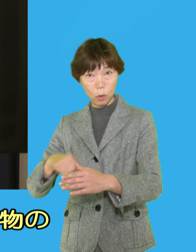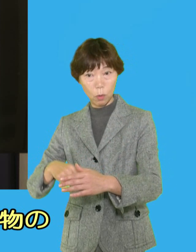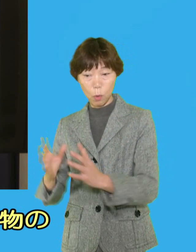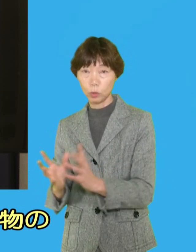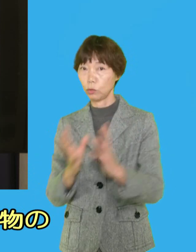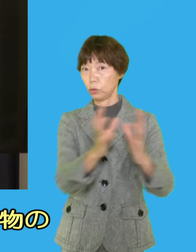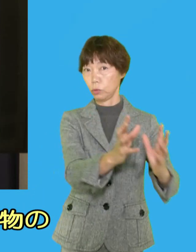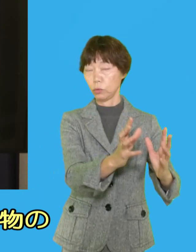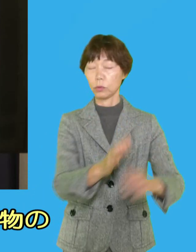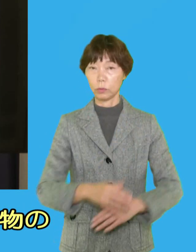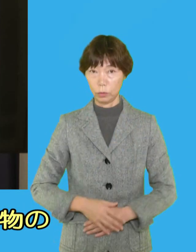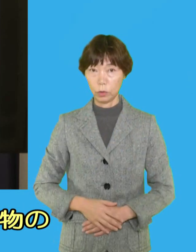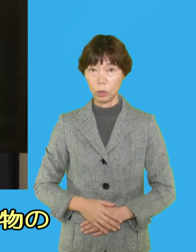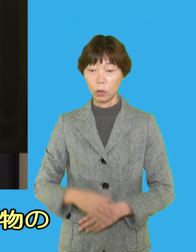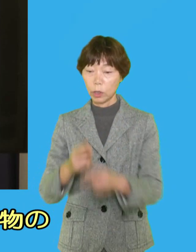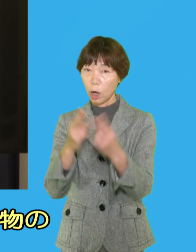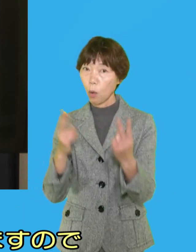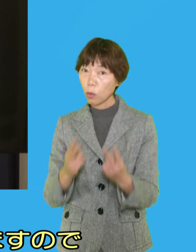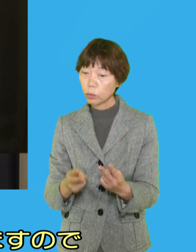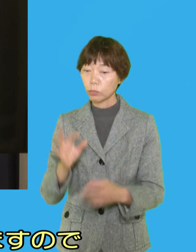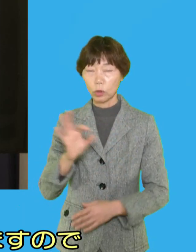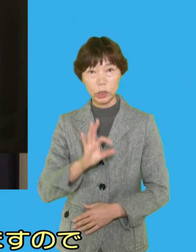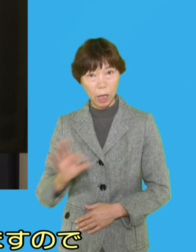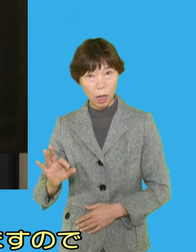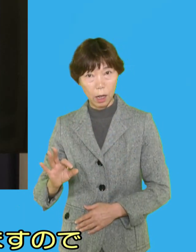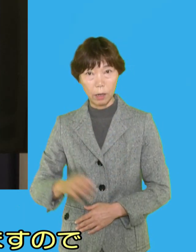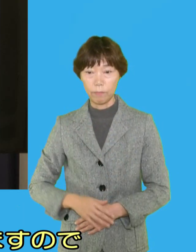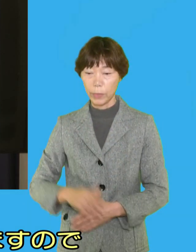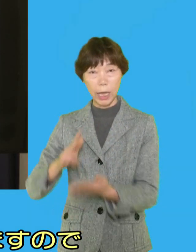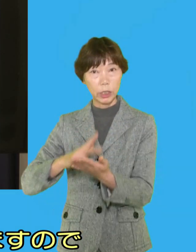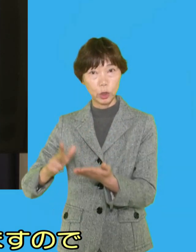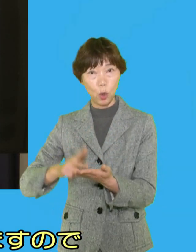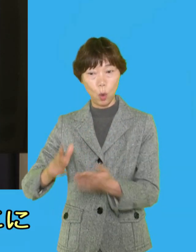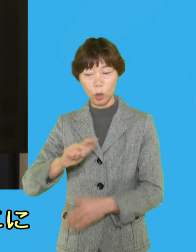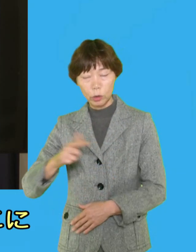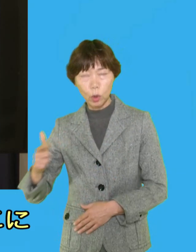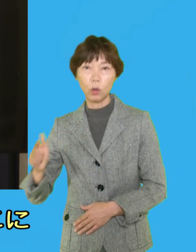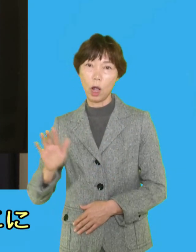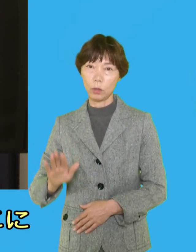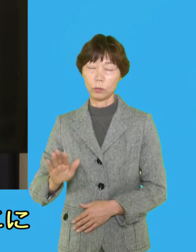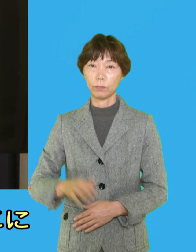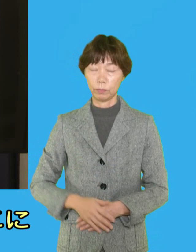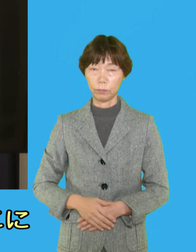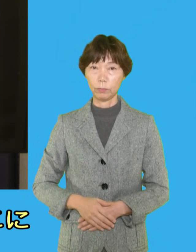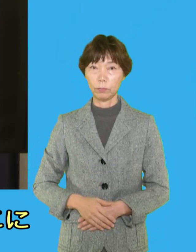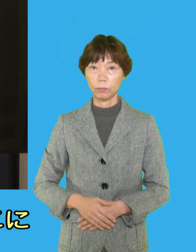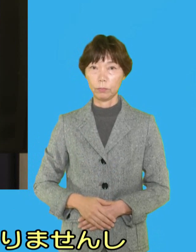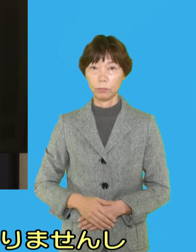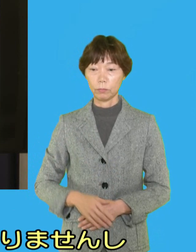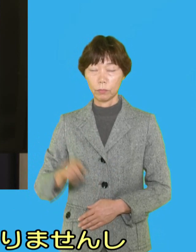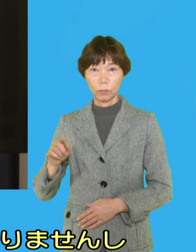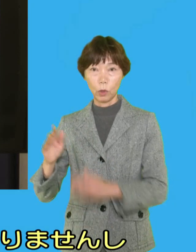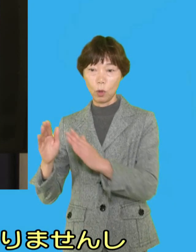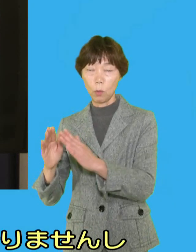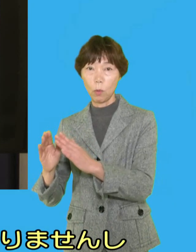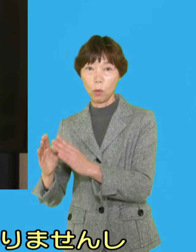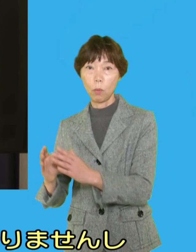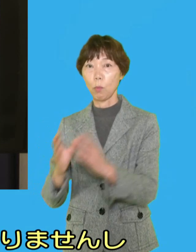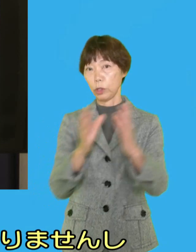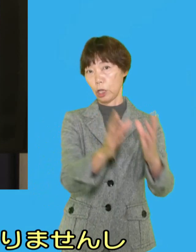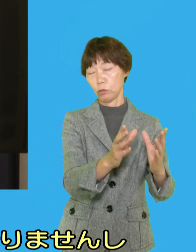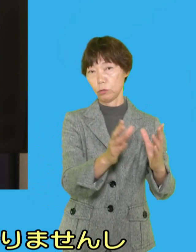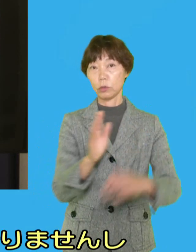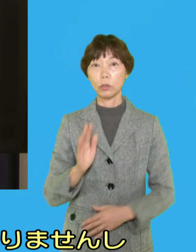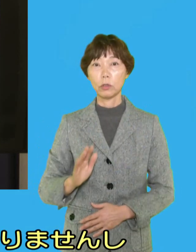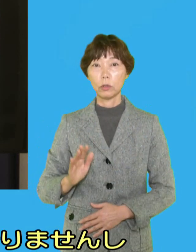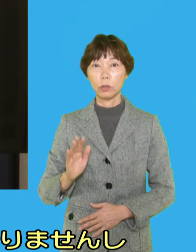古墳の埋蔵物の展示であったり、古墳の資料等もありますので、そういう意味でここには記載をしていますが、同じガイダンス施設を作るということではもちろ